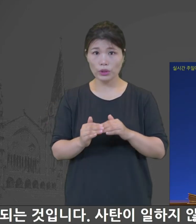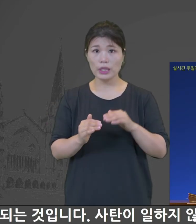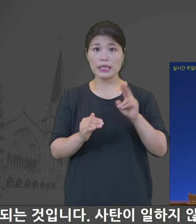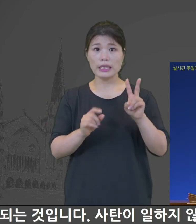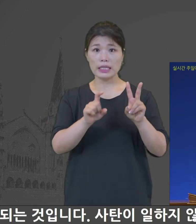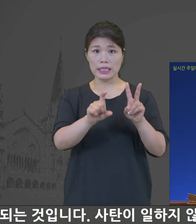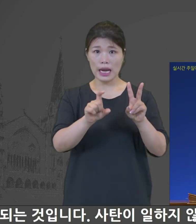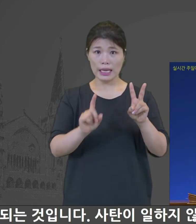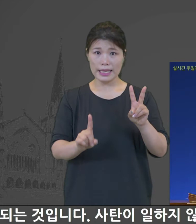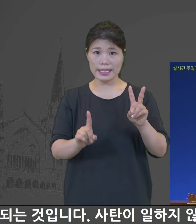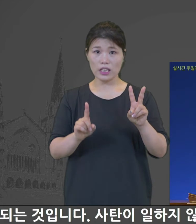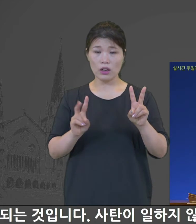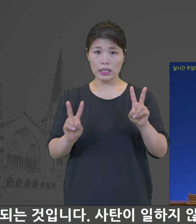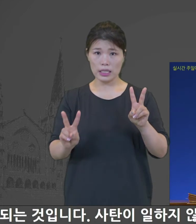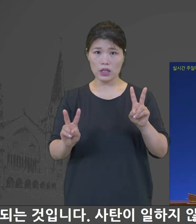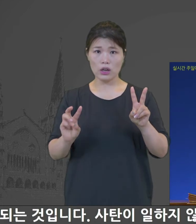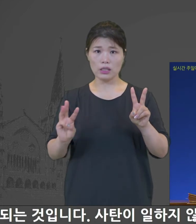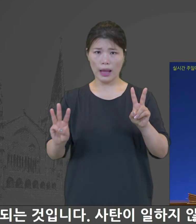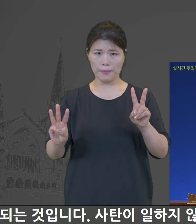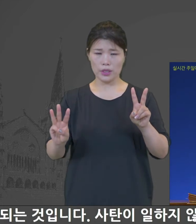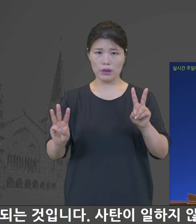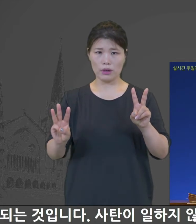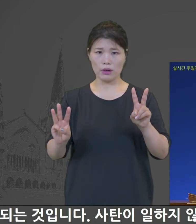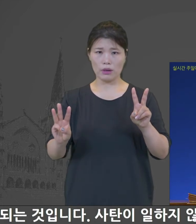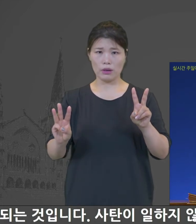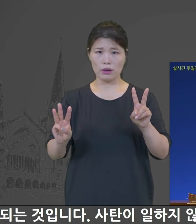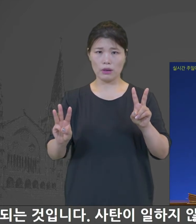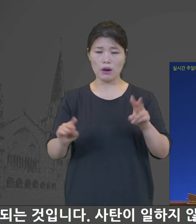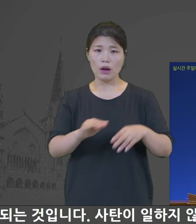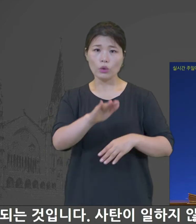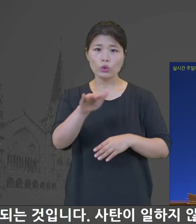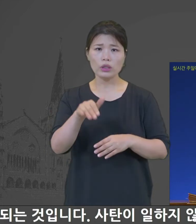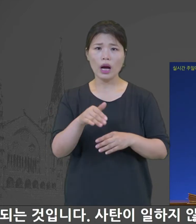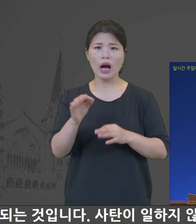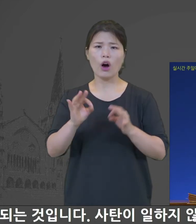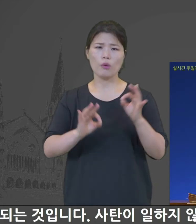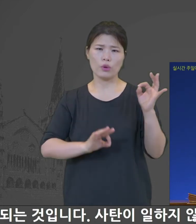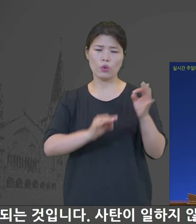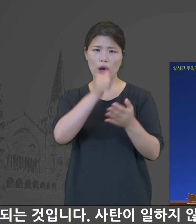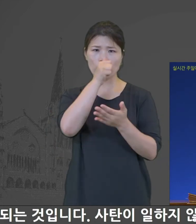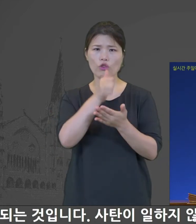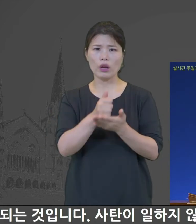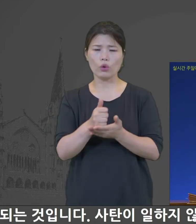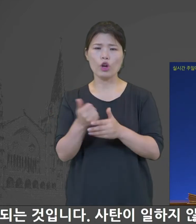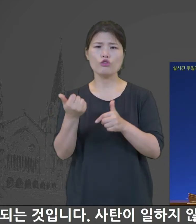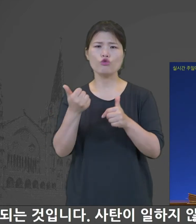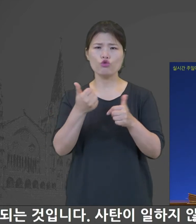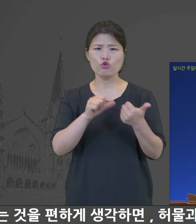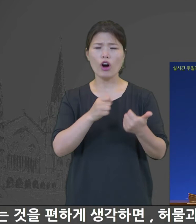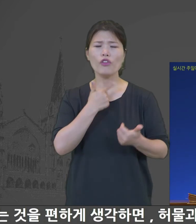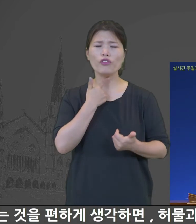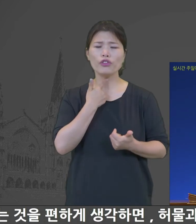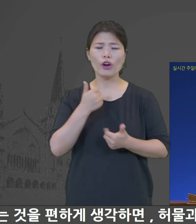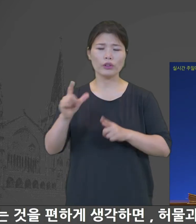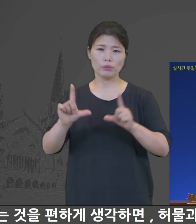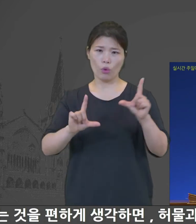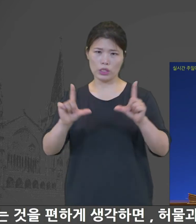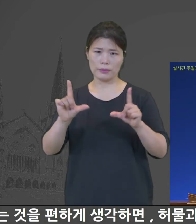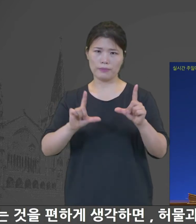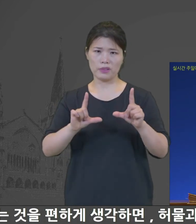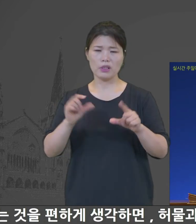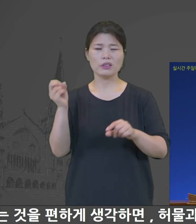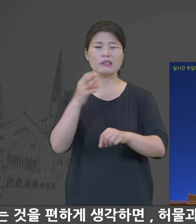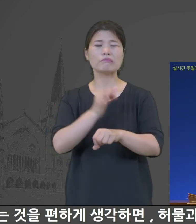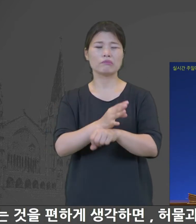1절, 2절, 3절은 우리가 허물과 죄로 죽어있는 그 모습이 그냥